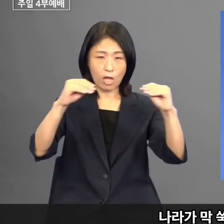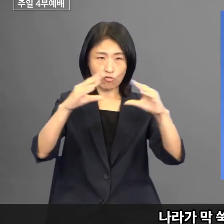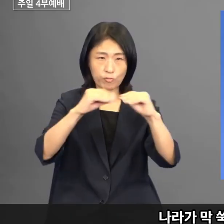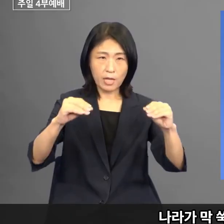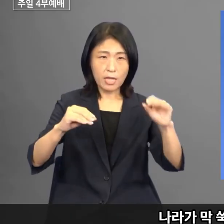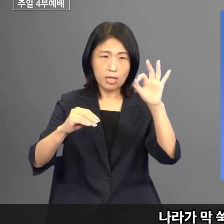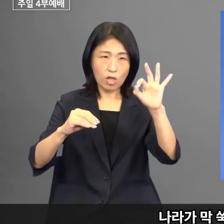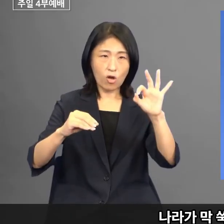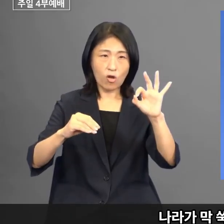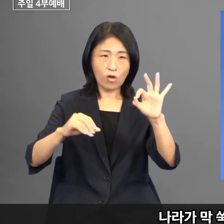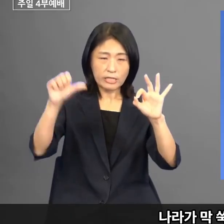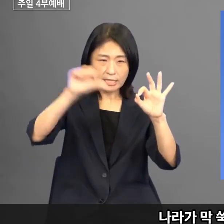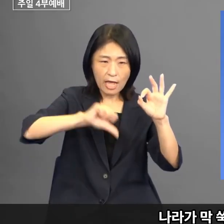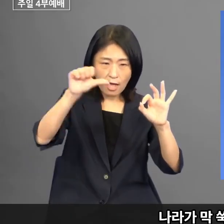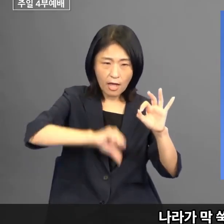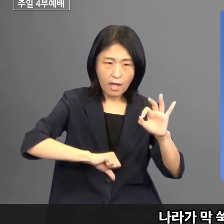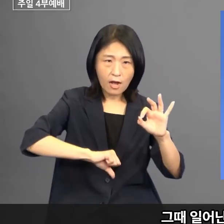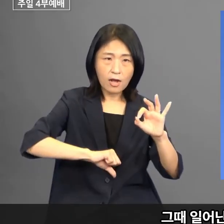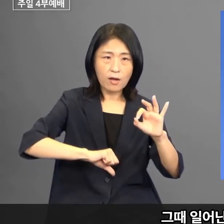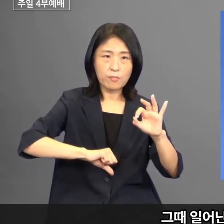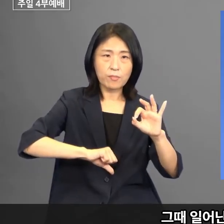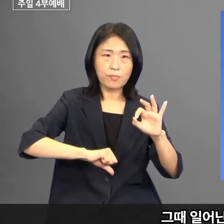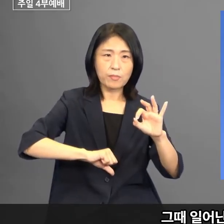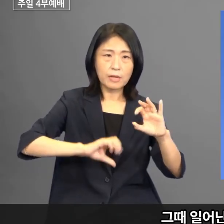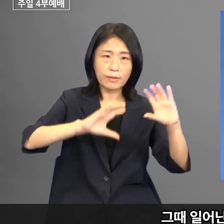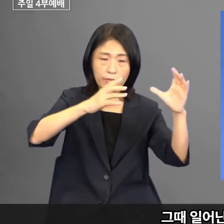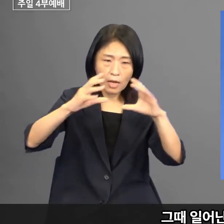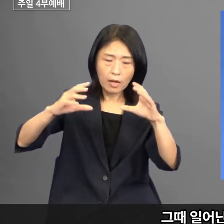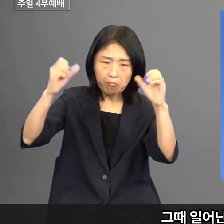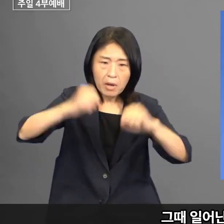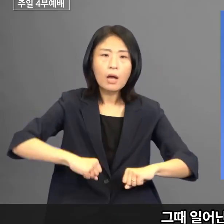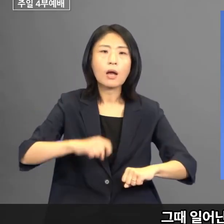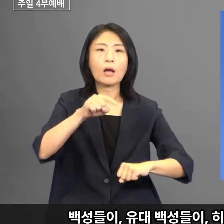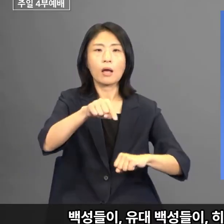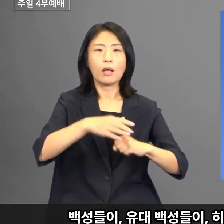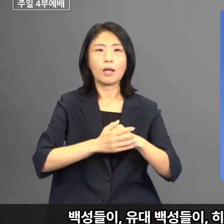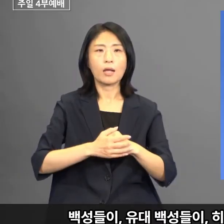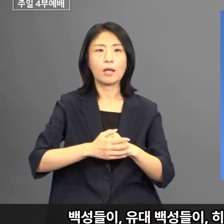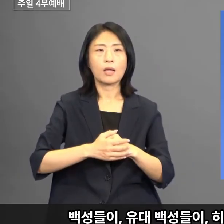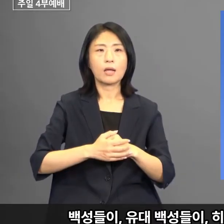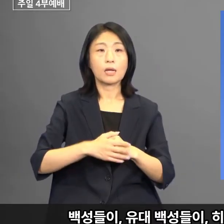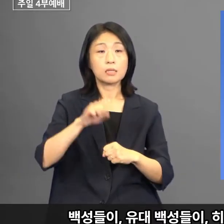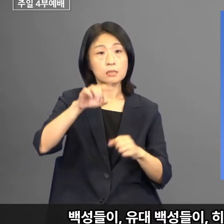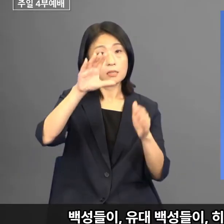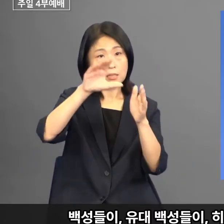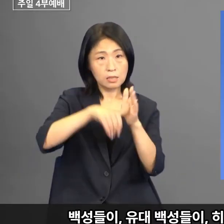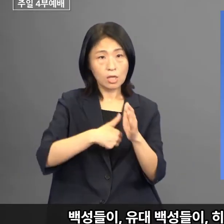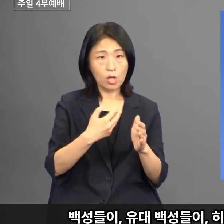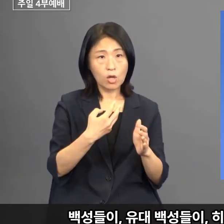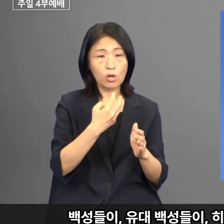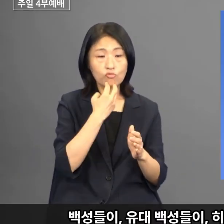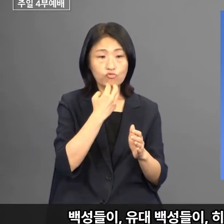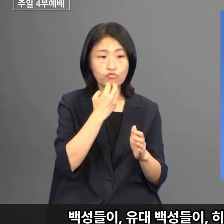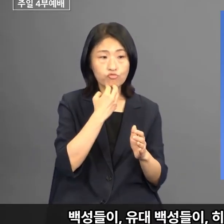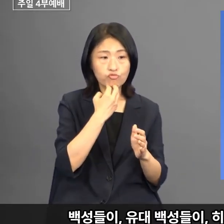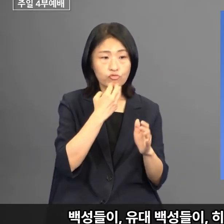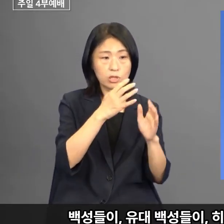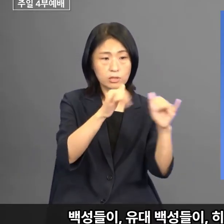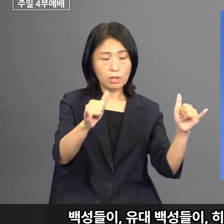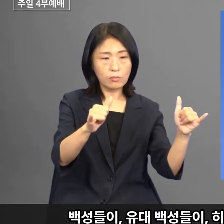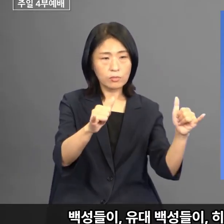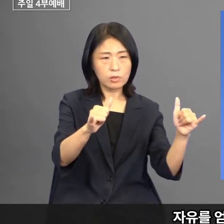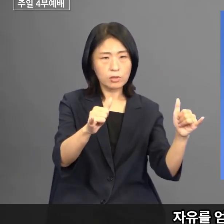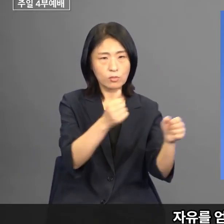내리죠. 나라가 막 쑥대밭이 됐어요. 그때 일어난 일이 뭐예요? 백성들이, 유대 백성들이, 히브리 백성들이 풀려나게